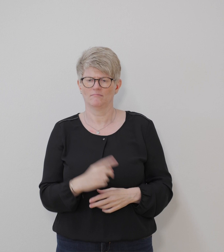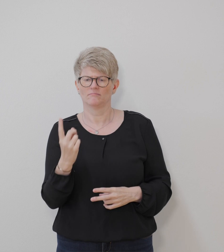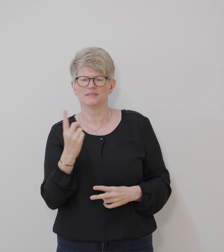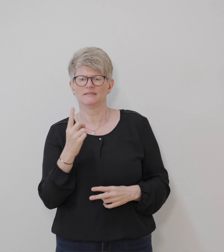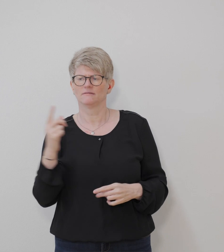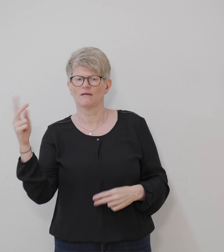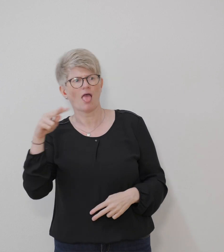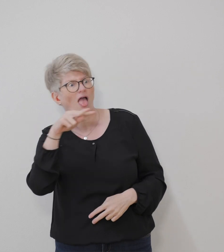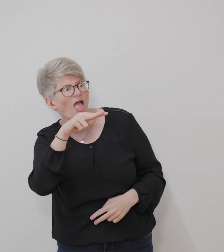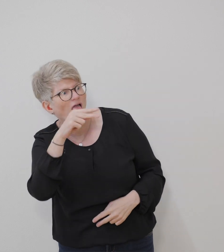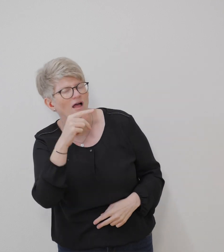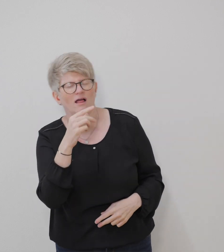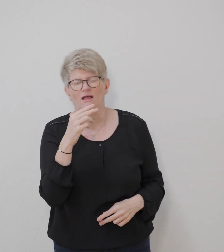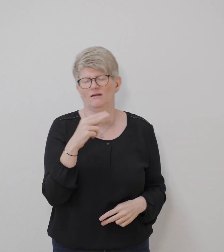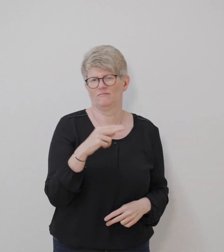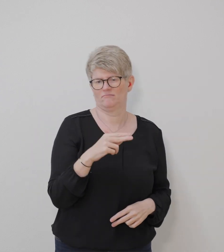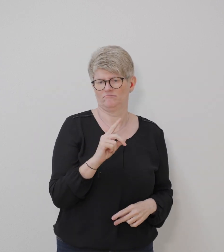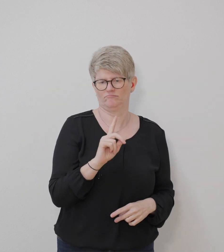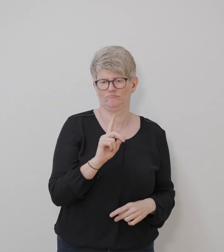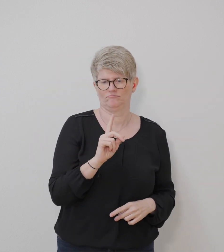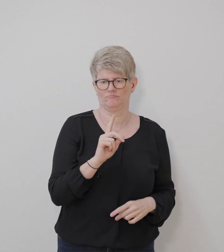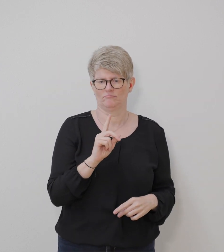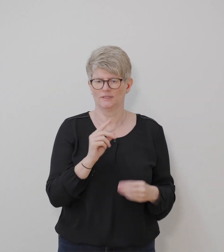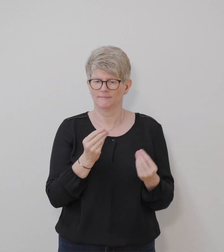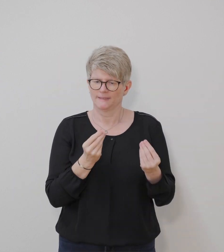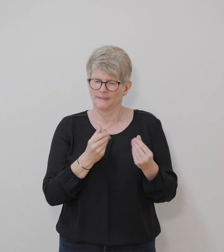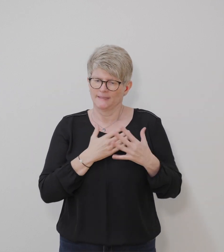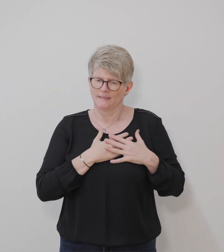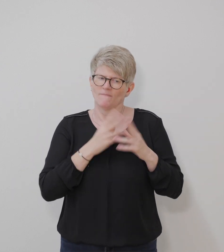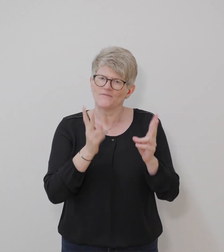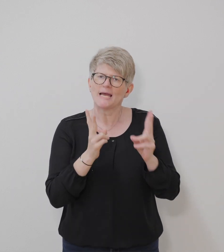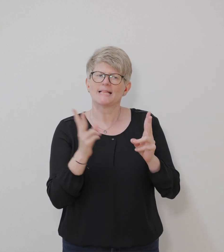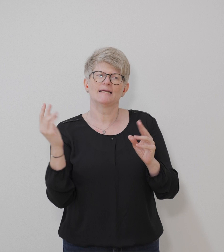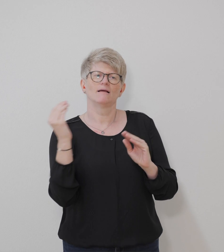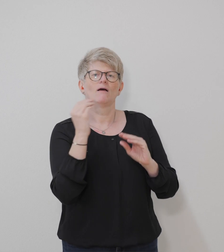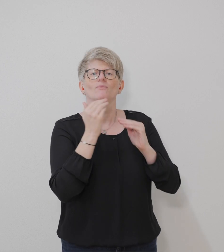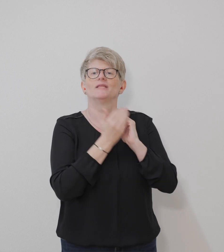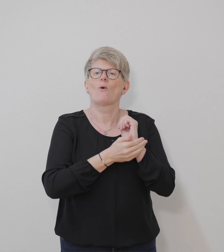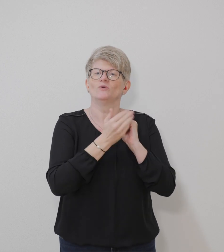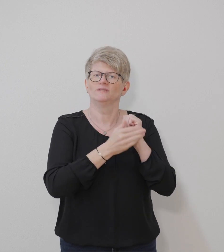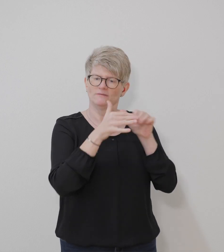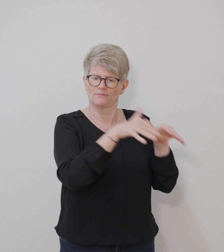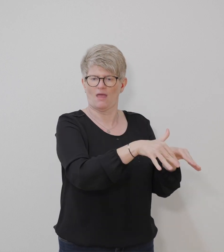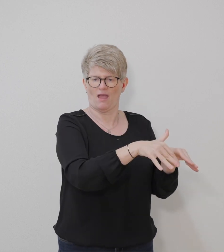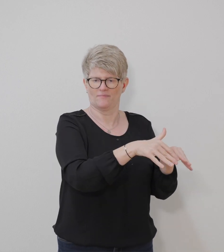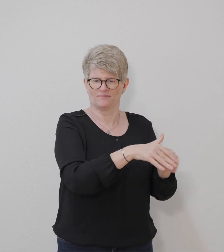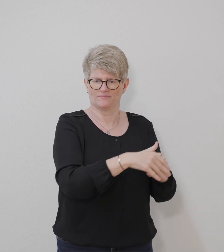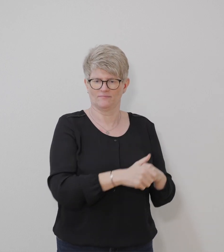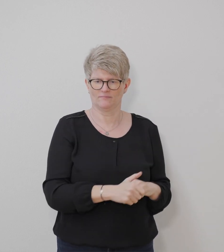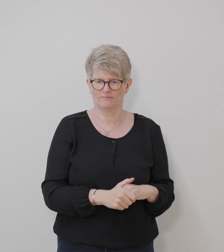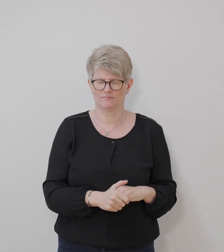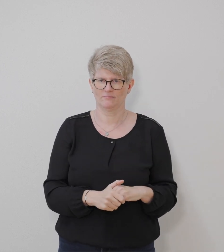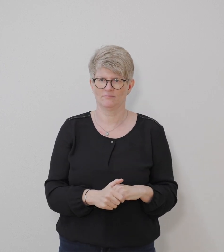Auch in unserer Zeit sind Frauen und Männer an Straßenrändern, gaffend,